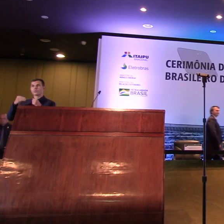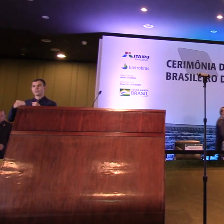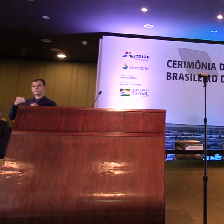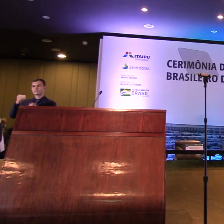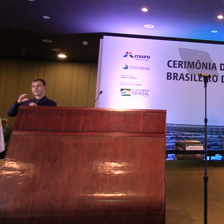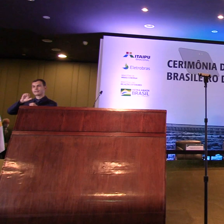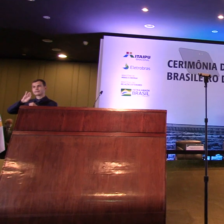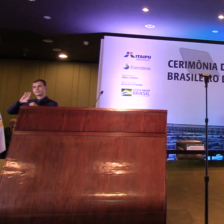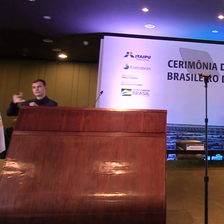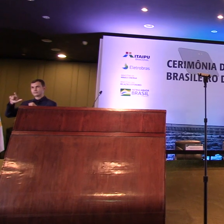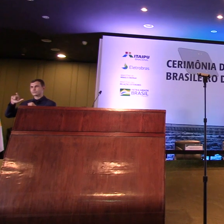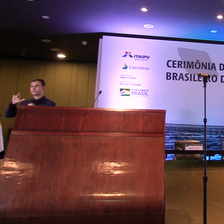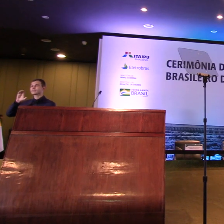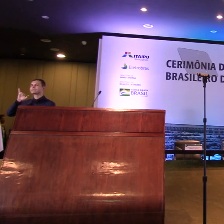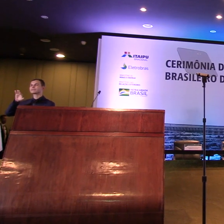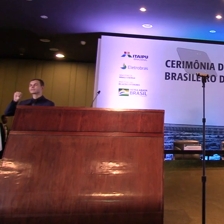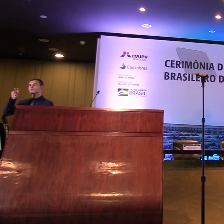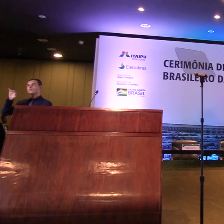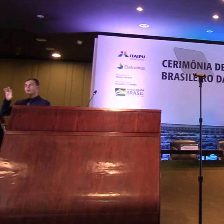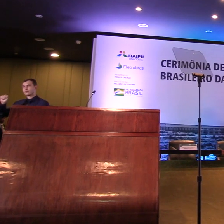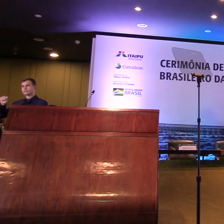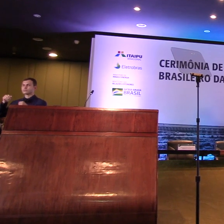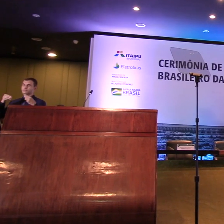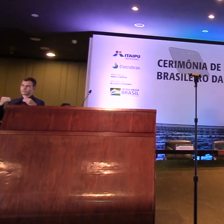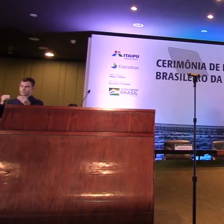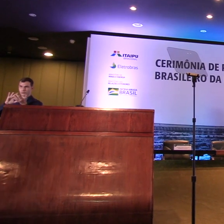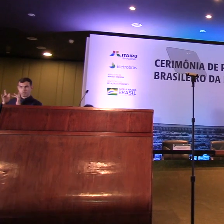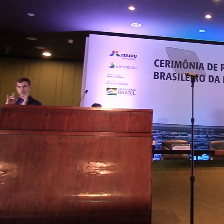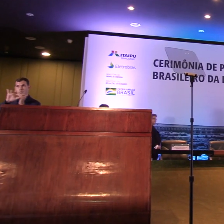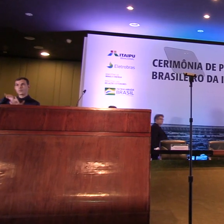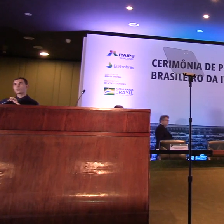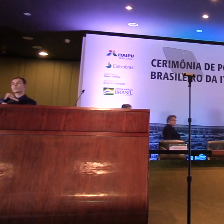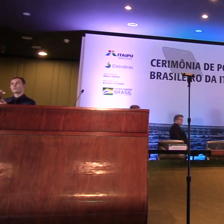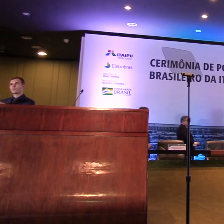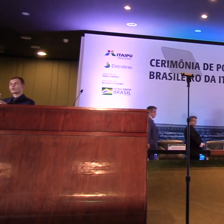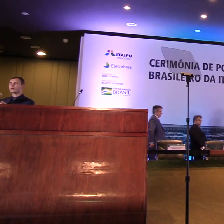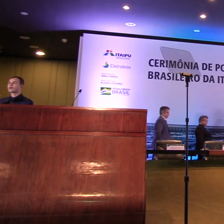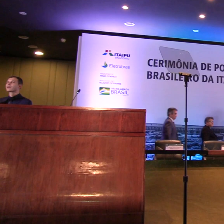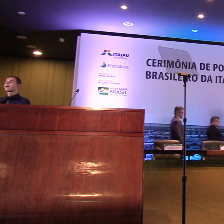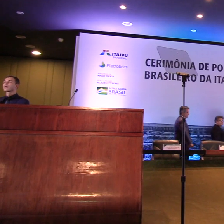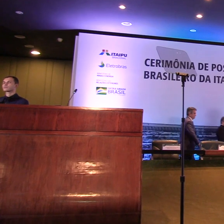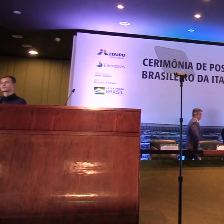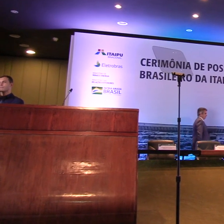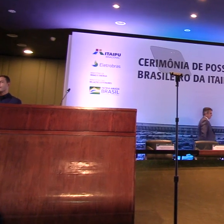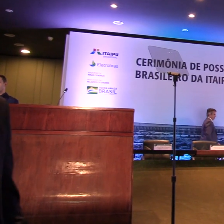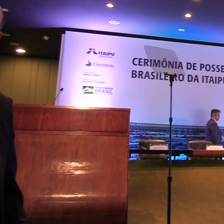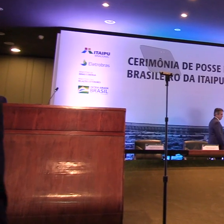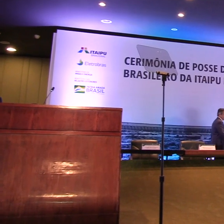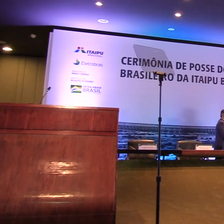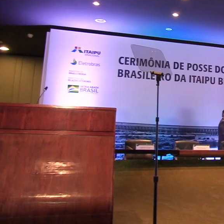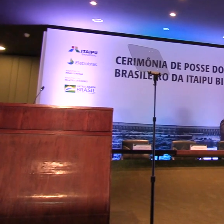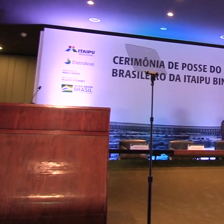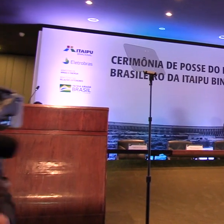Ciro Nogueira, do ministro das Relações Exteriores, embaixador Carlos França, do ministro de Minas e